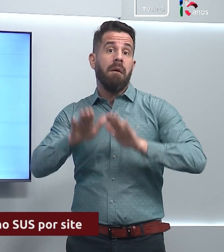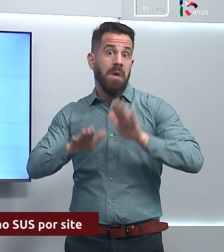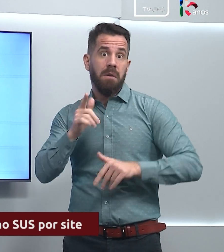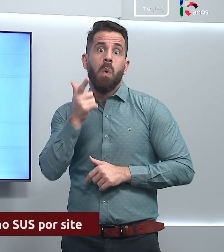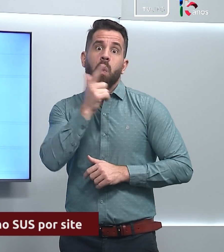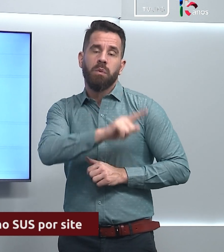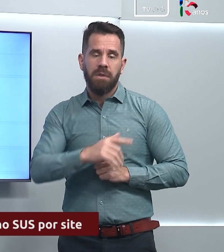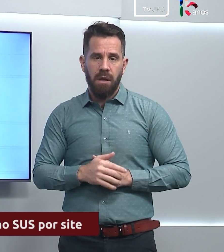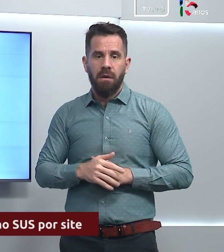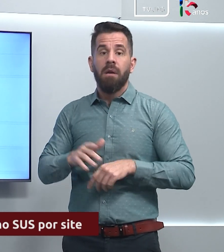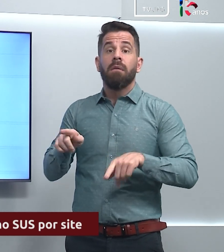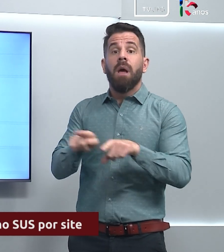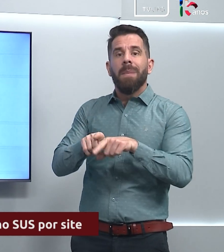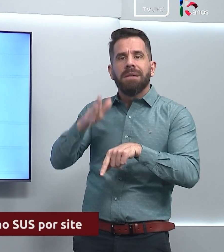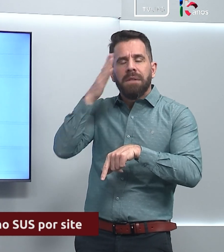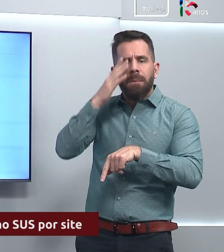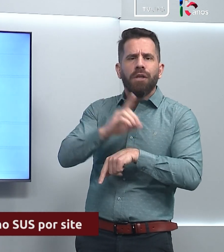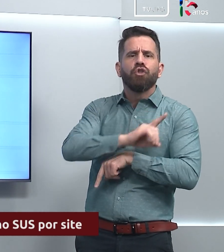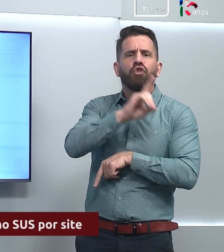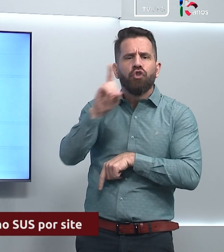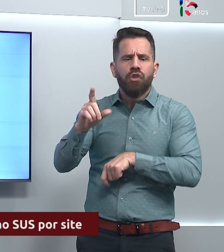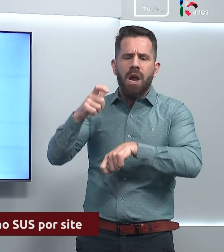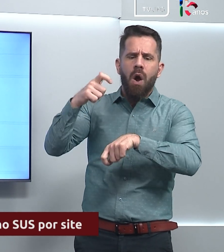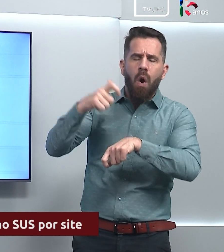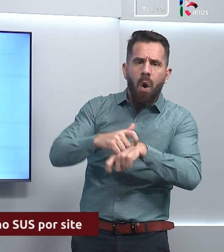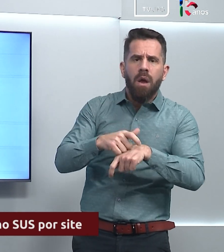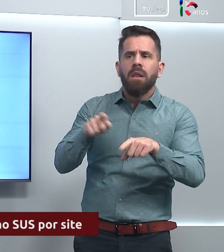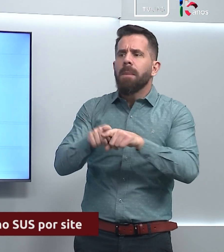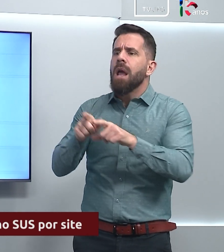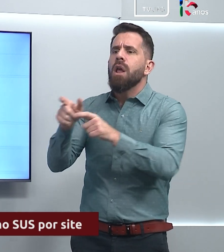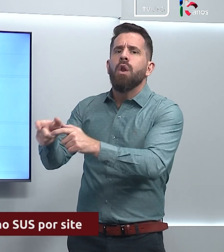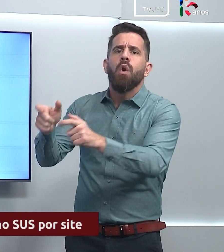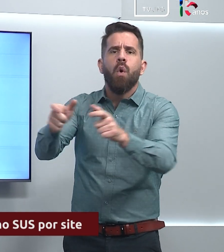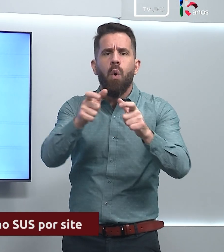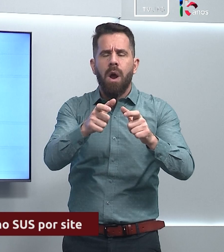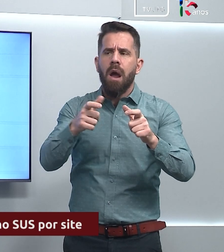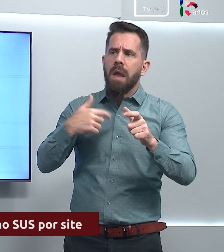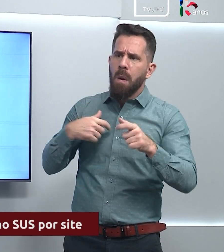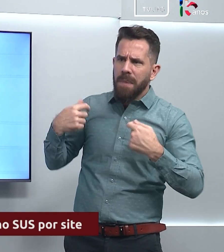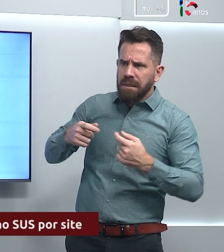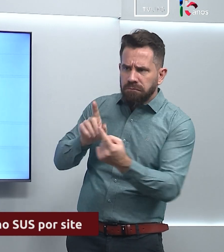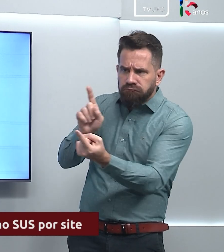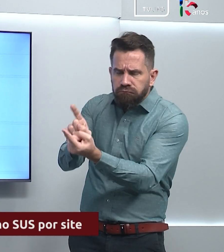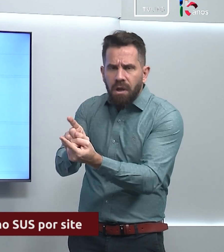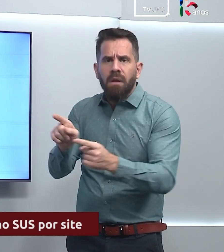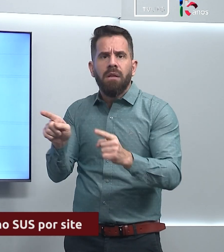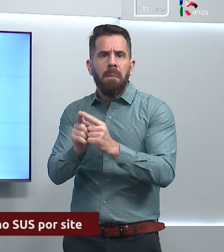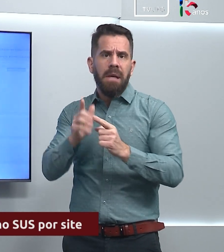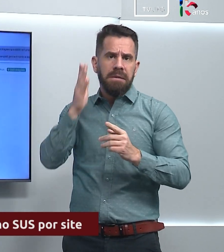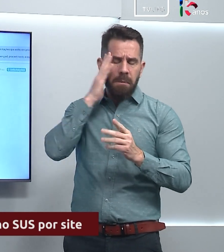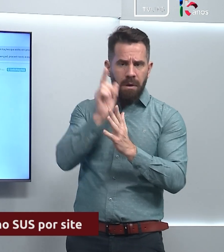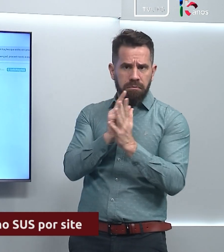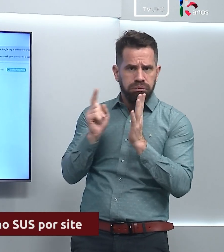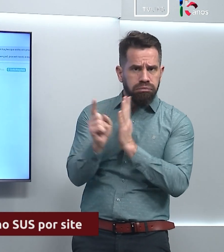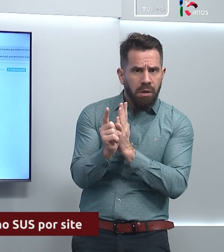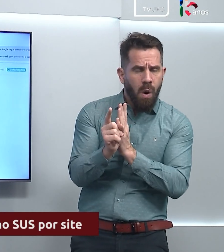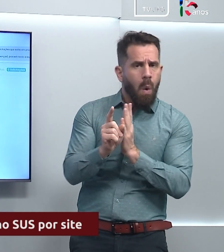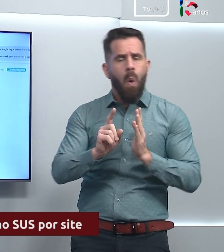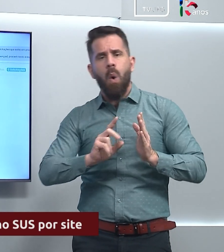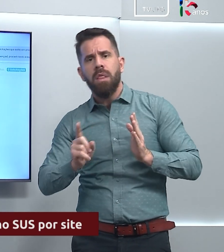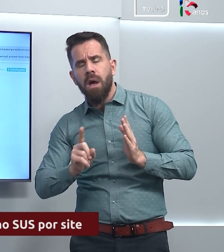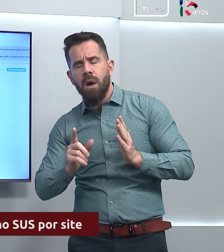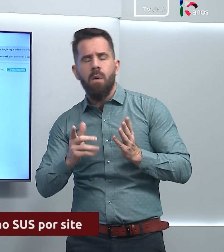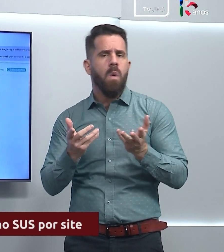data hora e local onde tem procedimentos agendados além da prioridade e posição na fila para